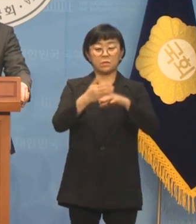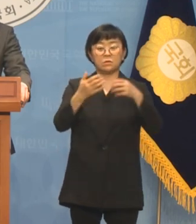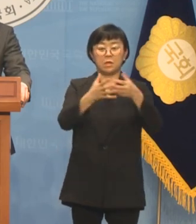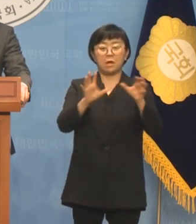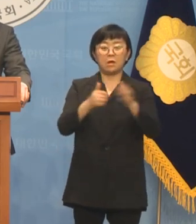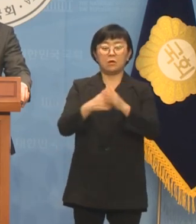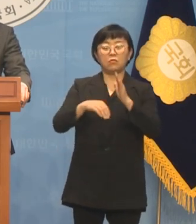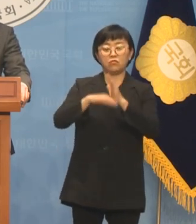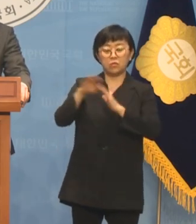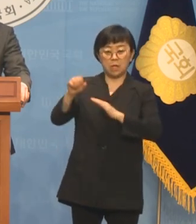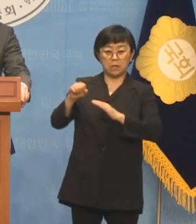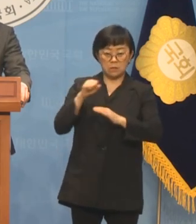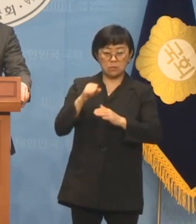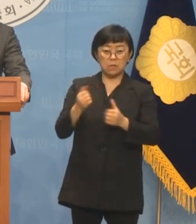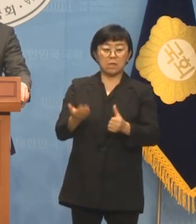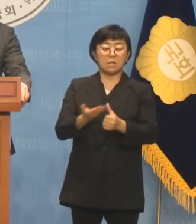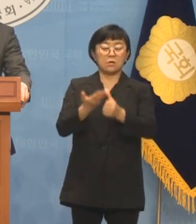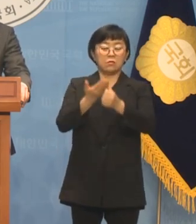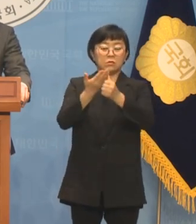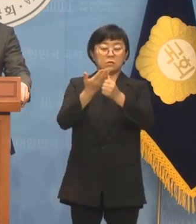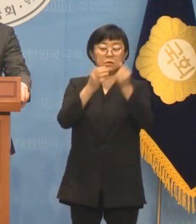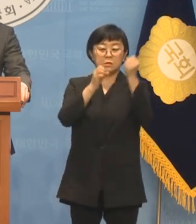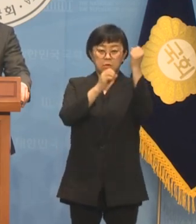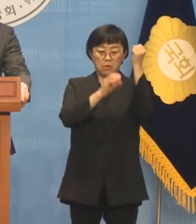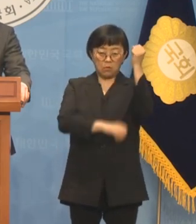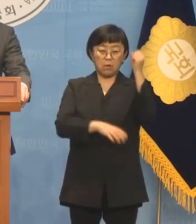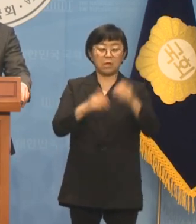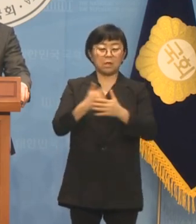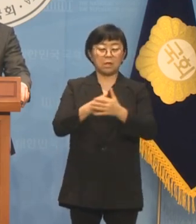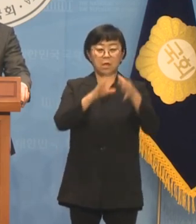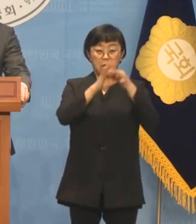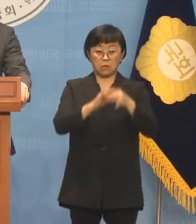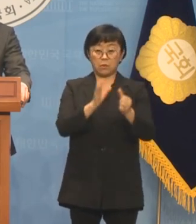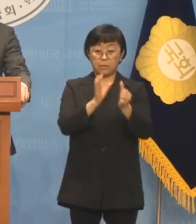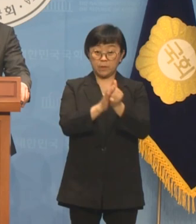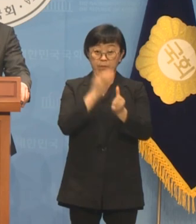민주당은 종북 세력을 키워내는 숙주의 역할을 계속하겠습니까?